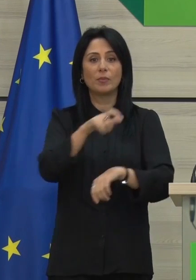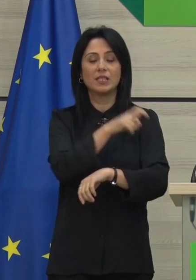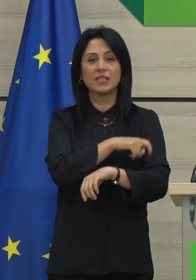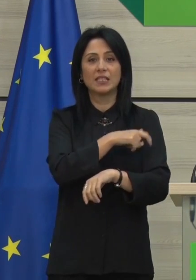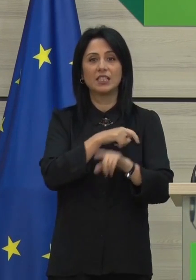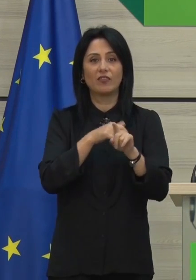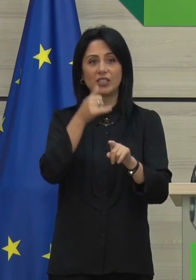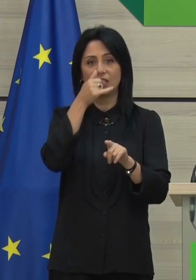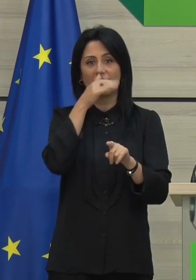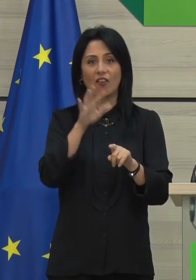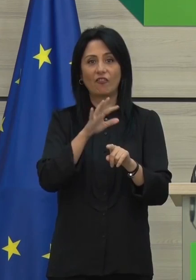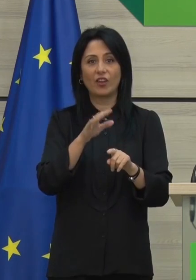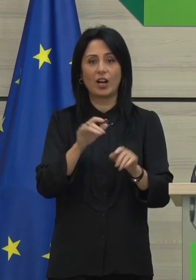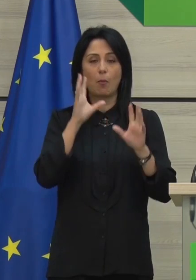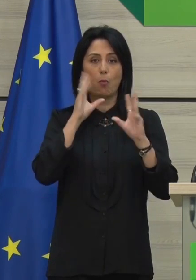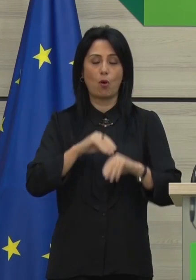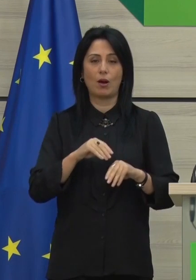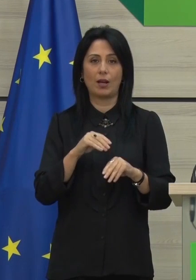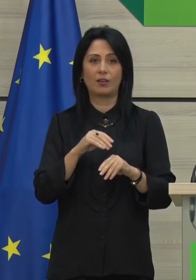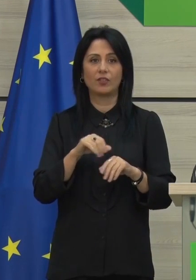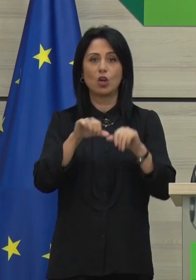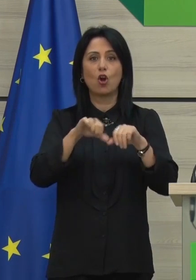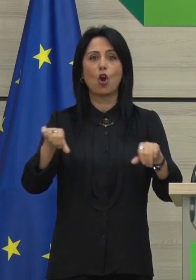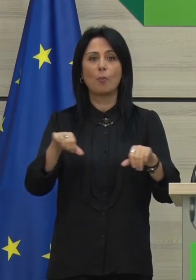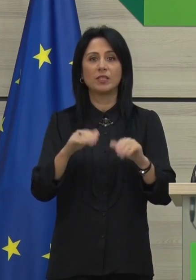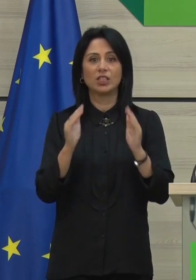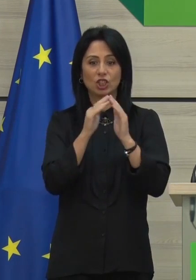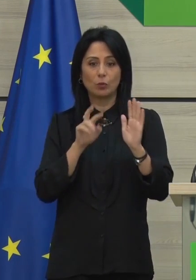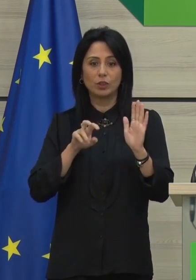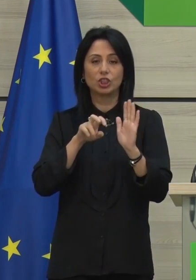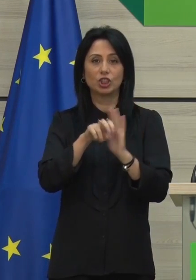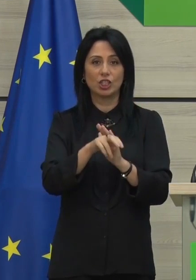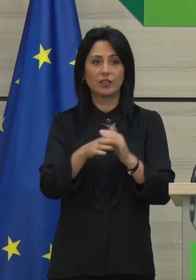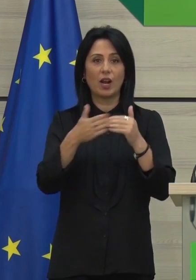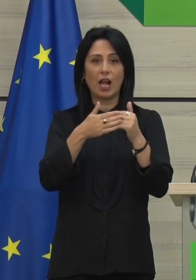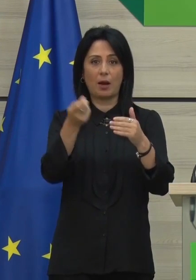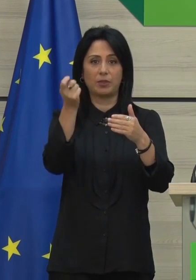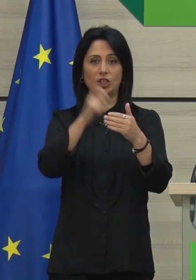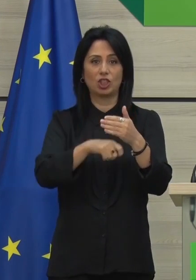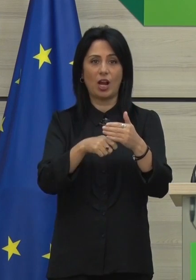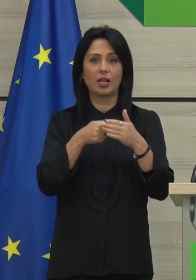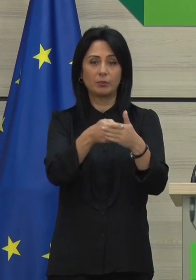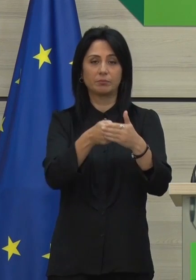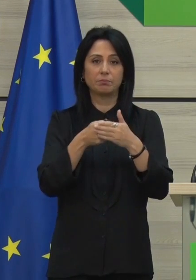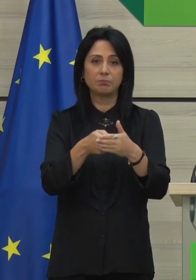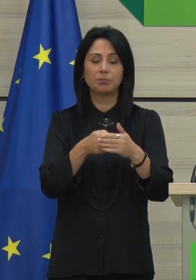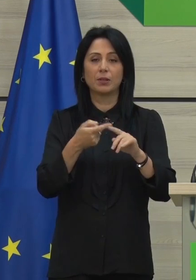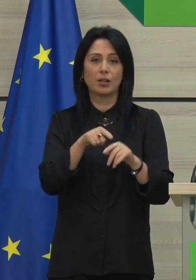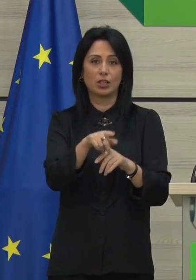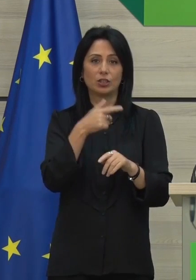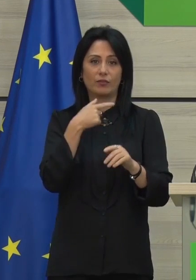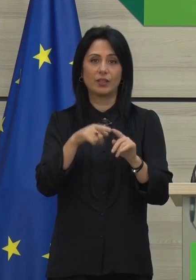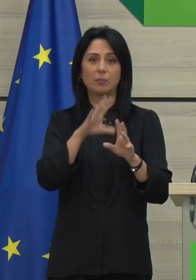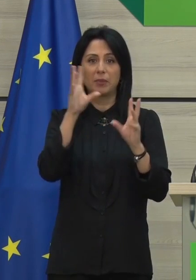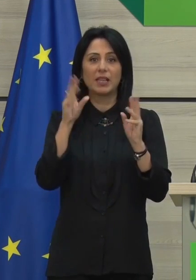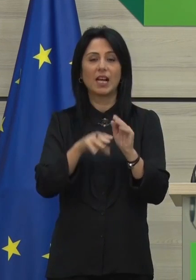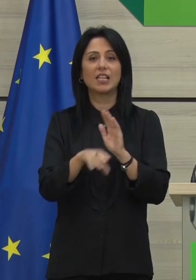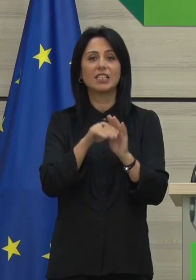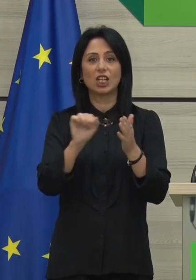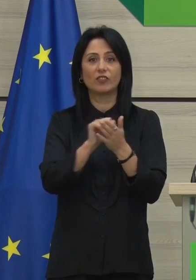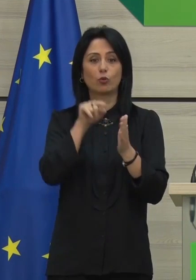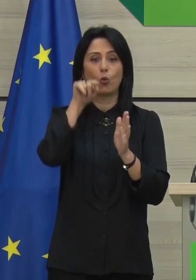წევრებმა ვერ მოახერხეს კომისიის შენობაში შესვლა. კარები ჩაიკეტა, სადაც იყო შენახული მთელი